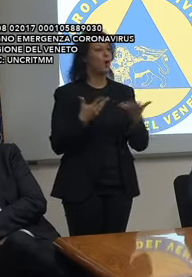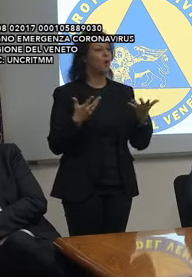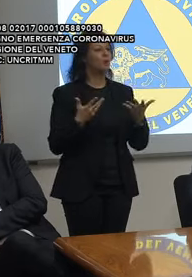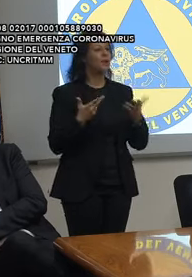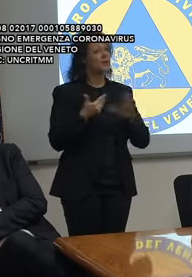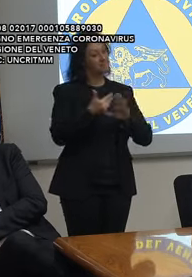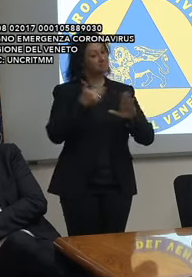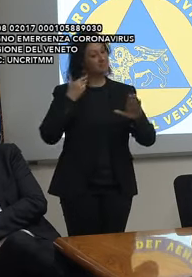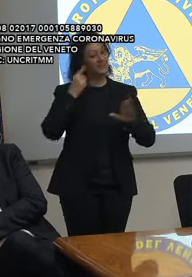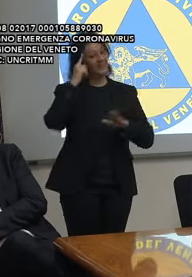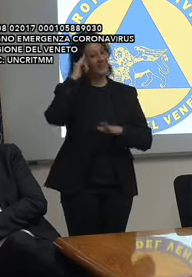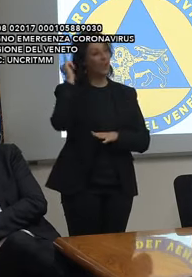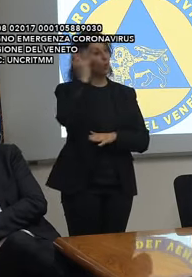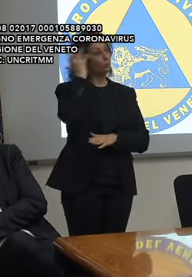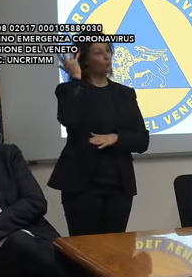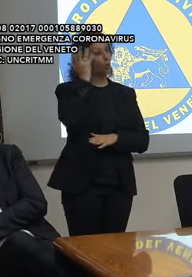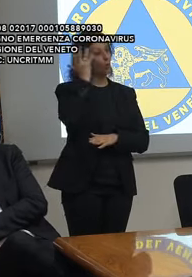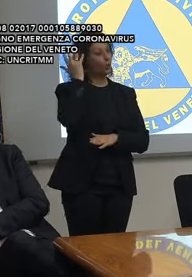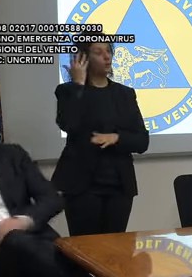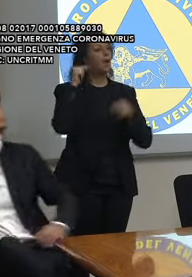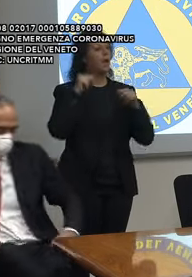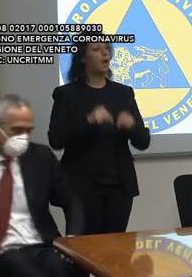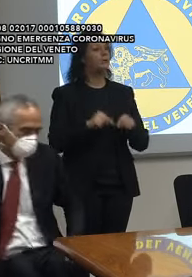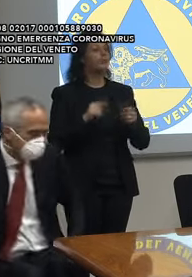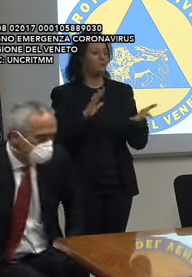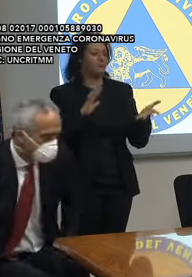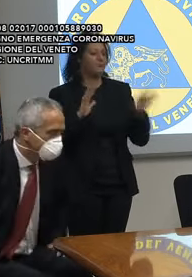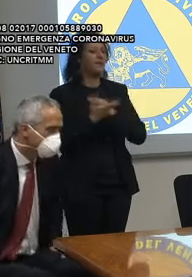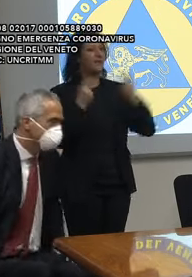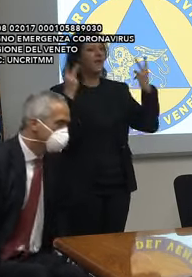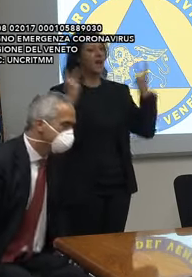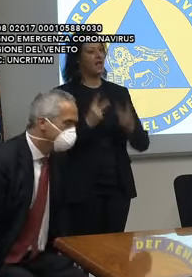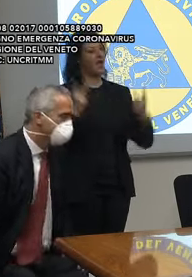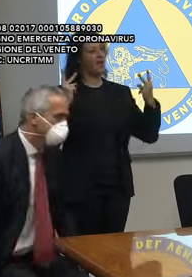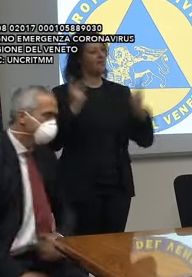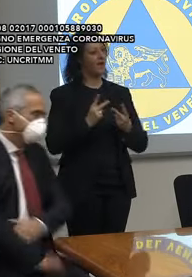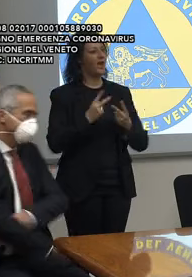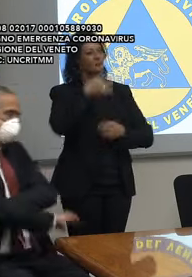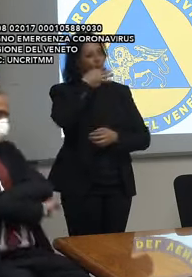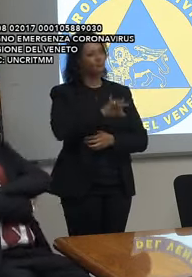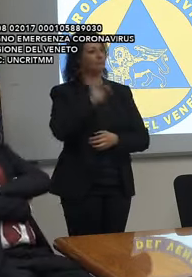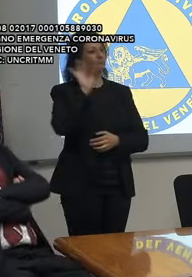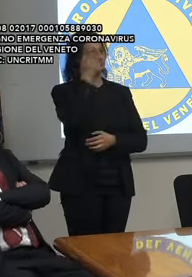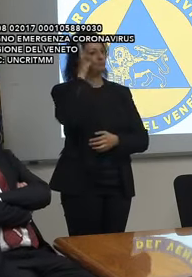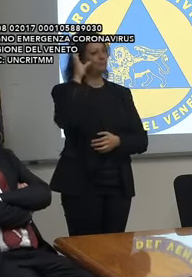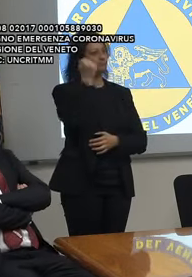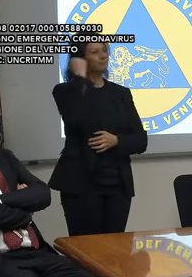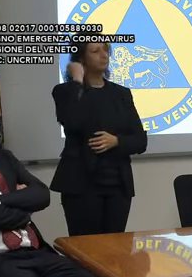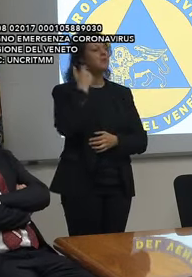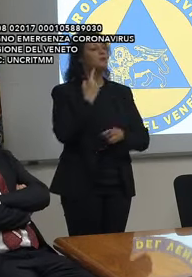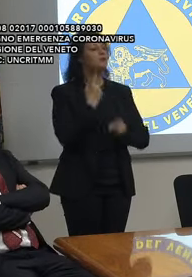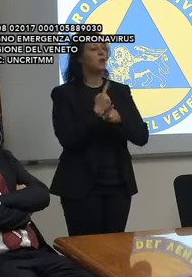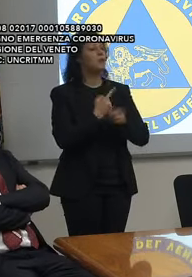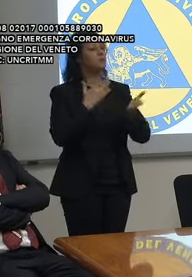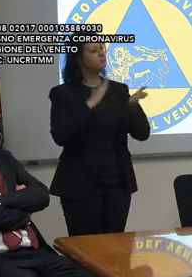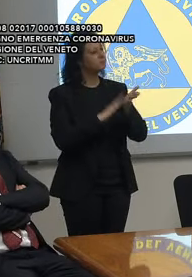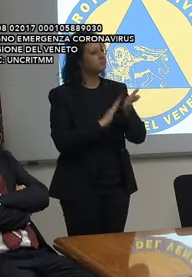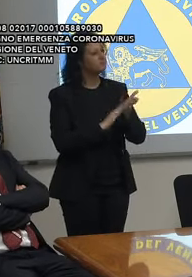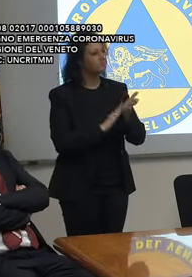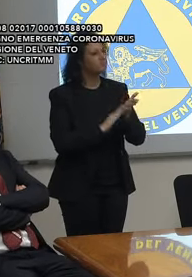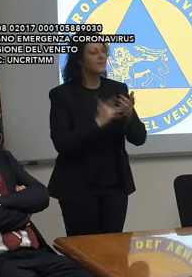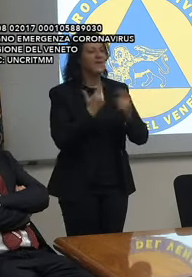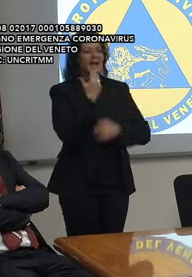qualche tempo fa sono realtà e ce l'abbiamo fatta, quindi il merito, anch'io mi sento di